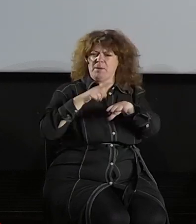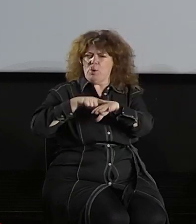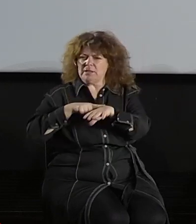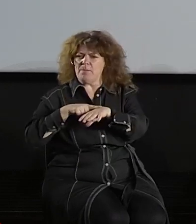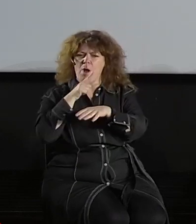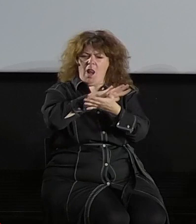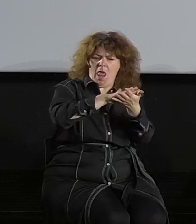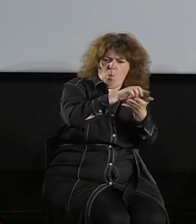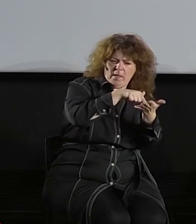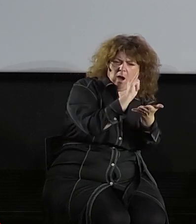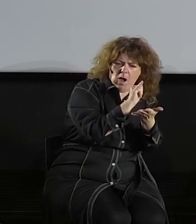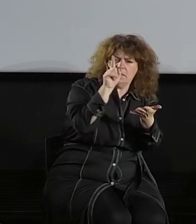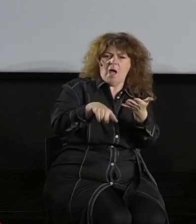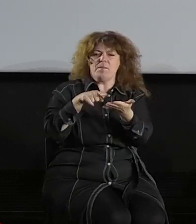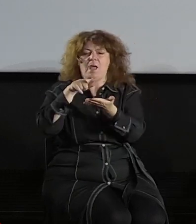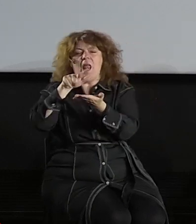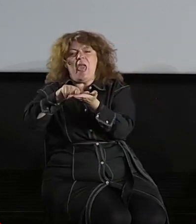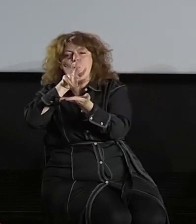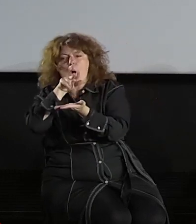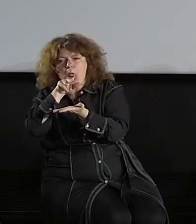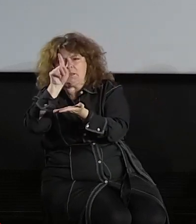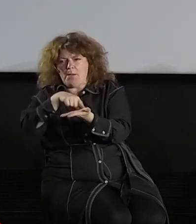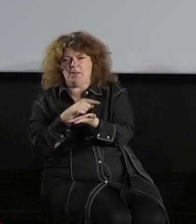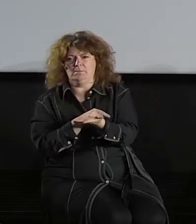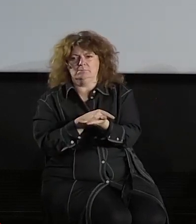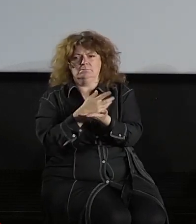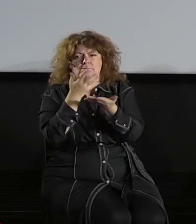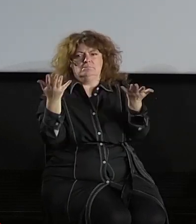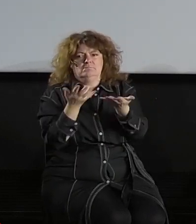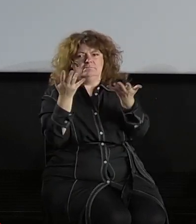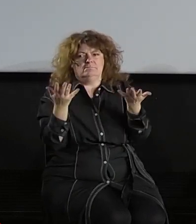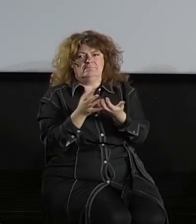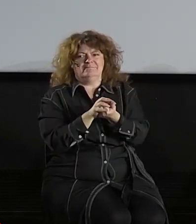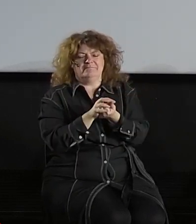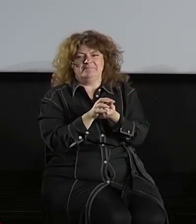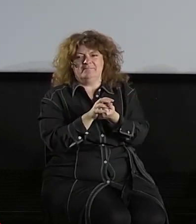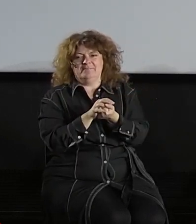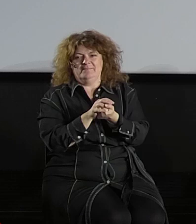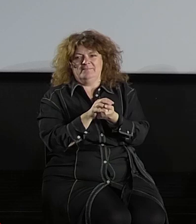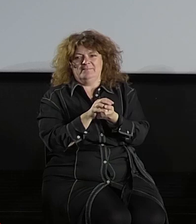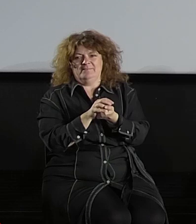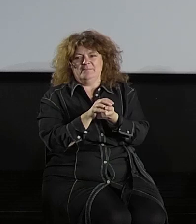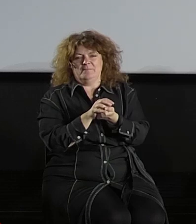signos y la lengua oral eh Y bueno hemos eh digamos